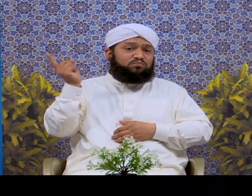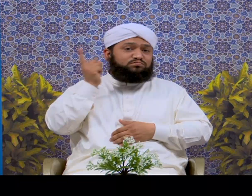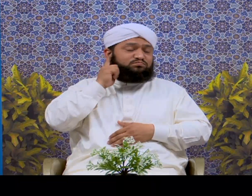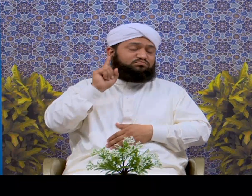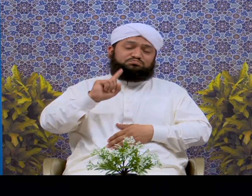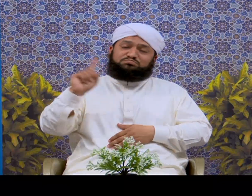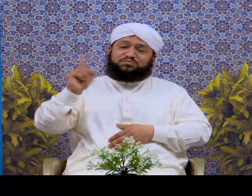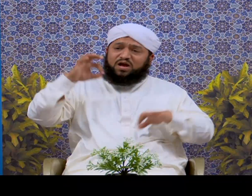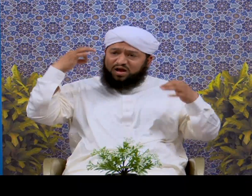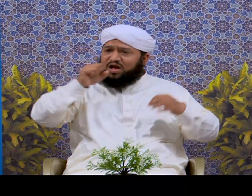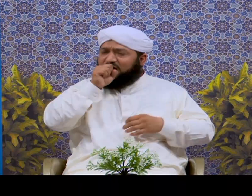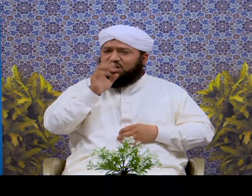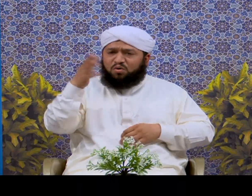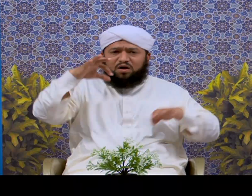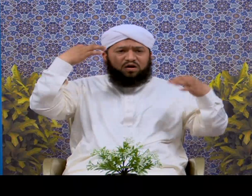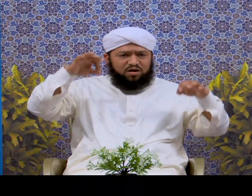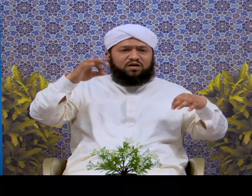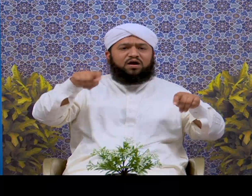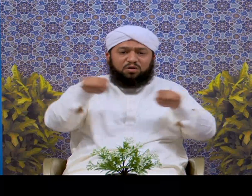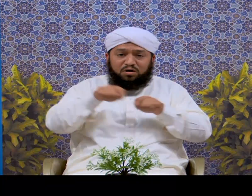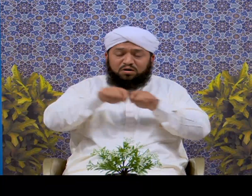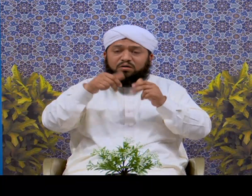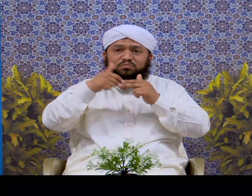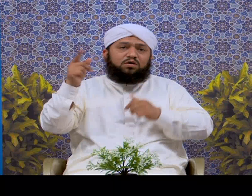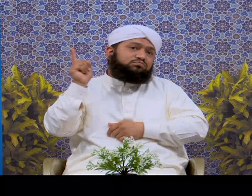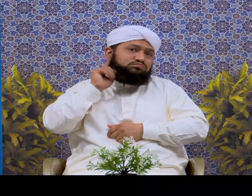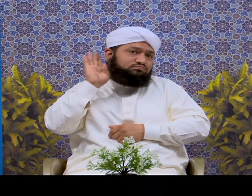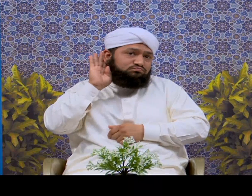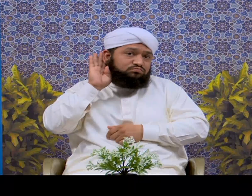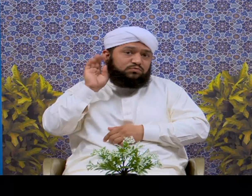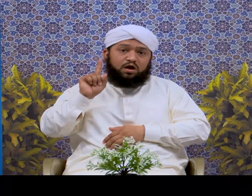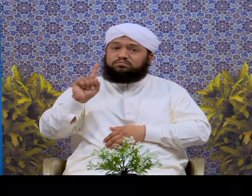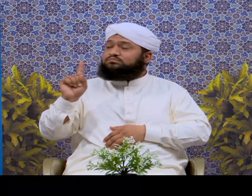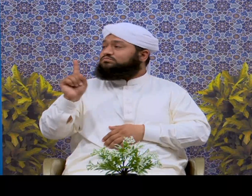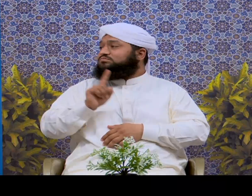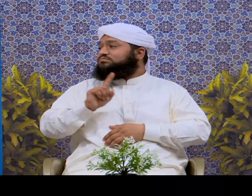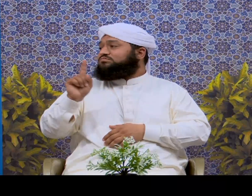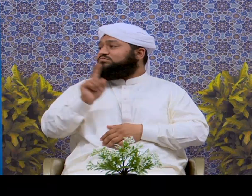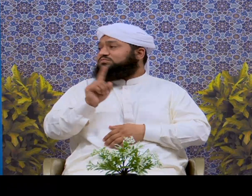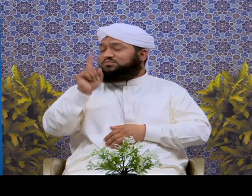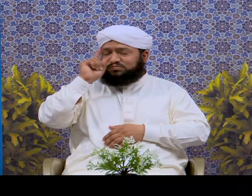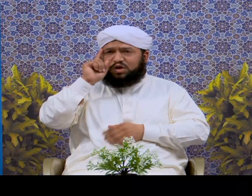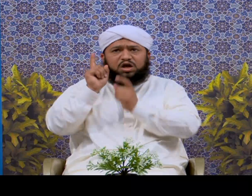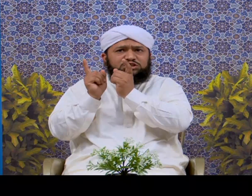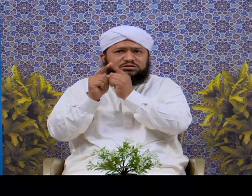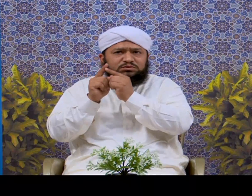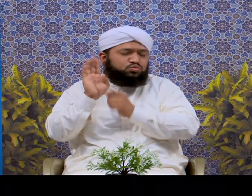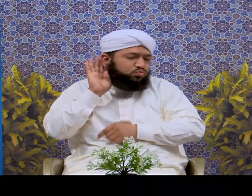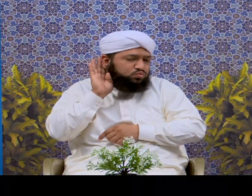سنیے، گانے اور نغمے اور فضول یا فحش لطیفے نہ سنیے، کسی کی غیبت نہ سنیے، کسی